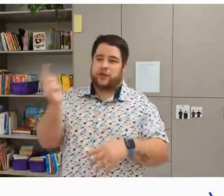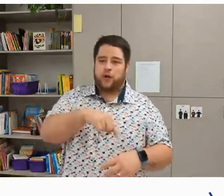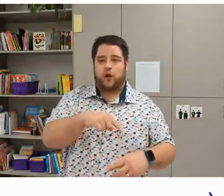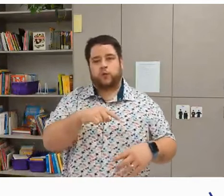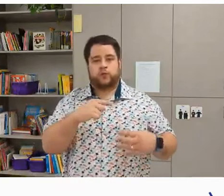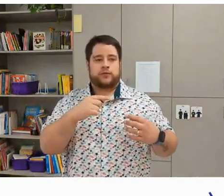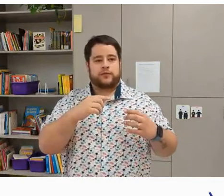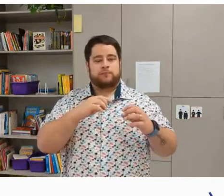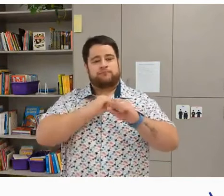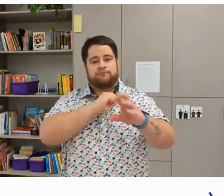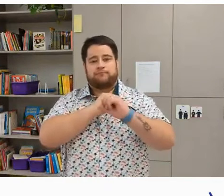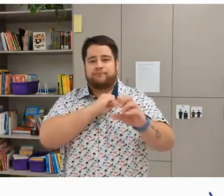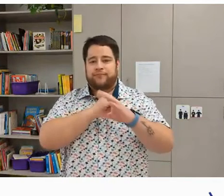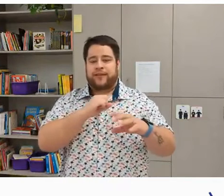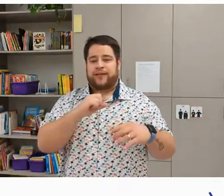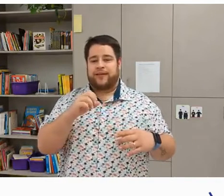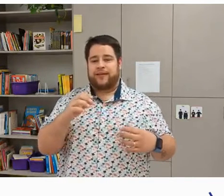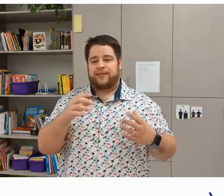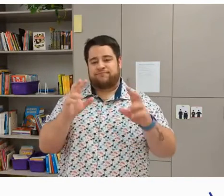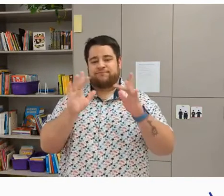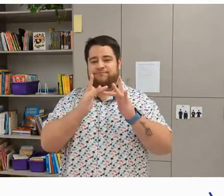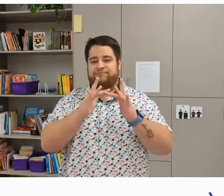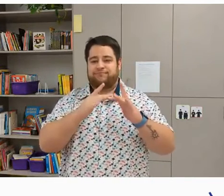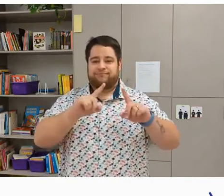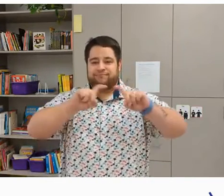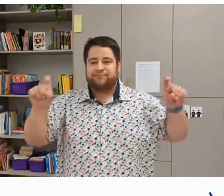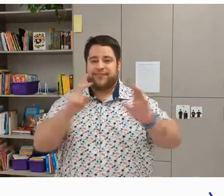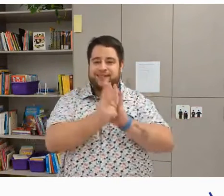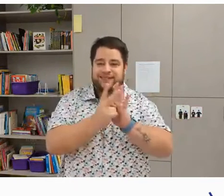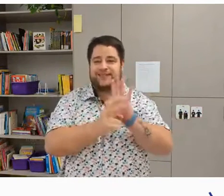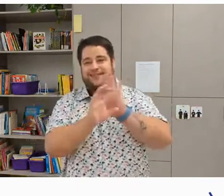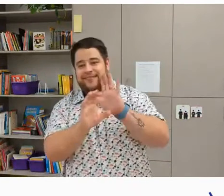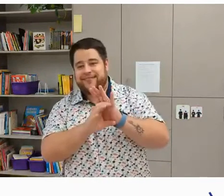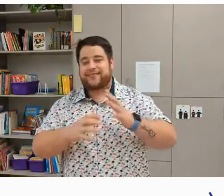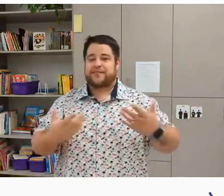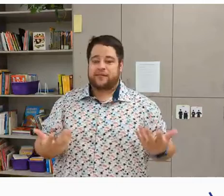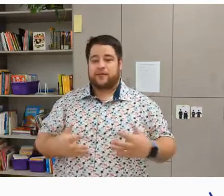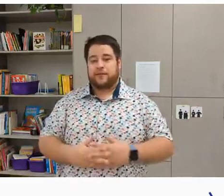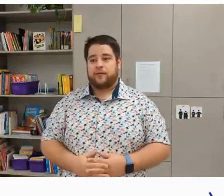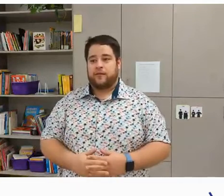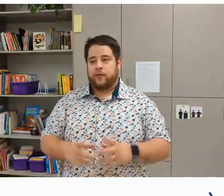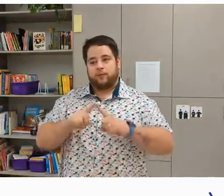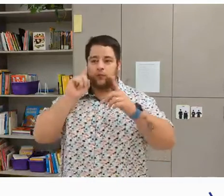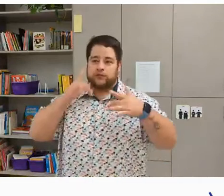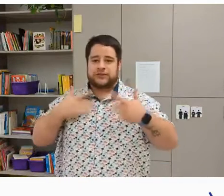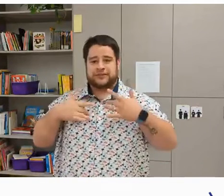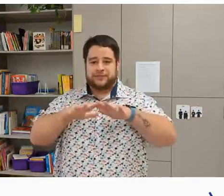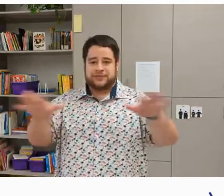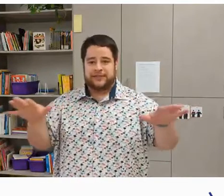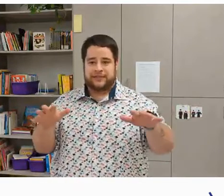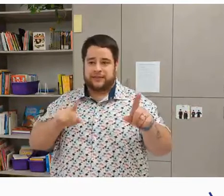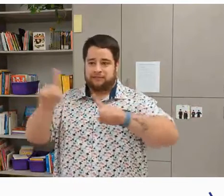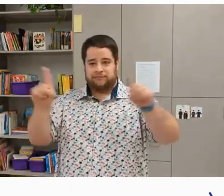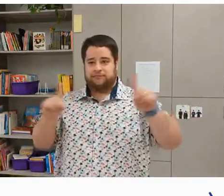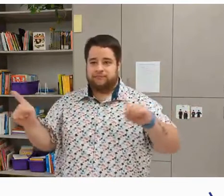promotion par des vidéos sur Internet ou quoi que ce soit pour sensibiliser les gens un peu partout à savoir comment les personnes